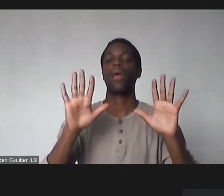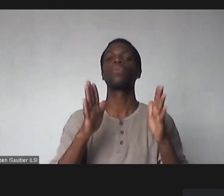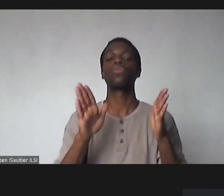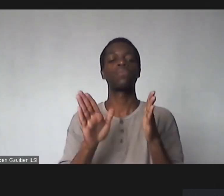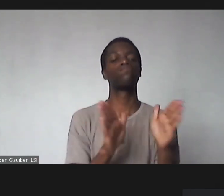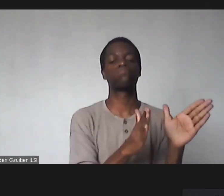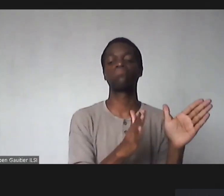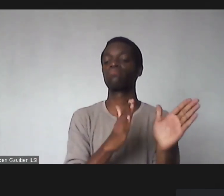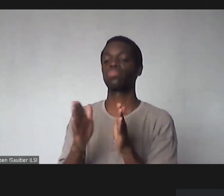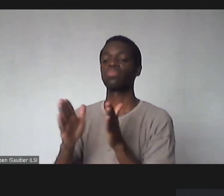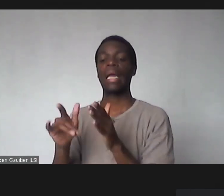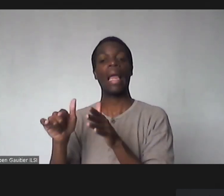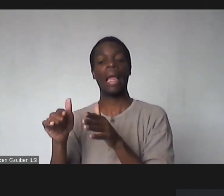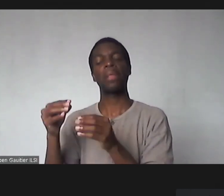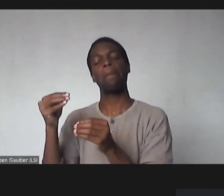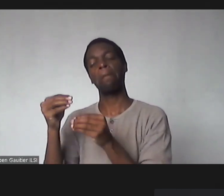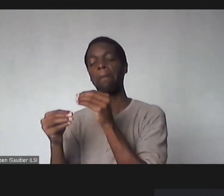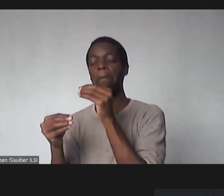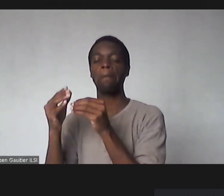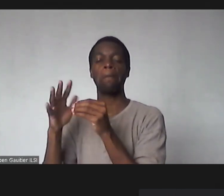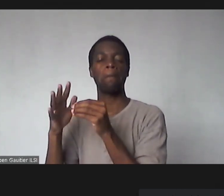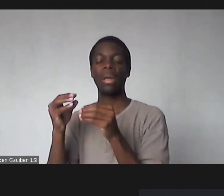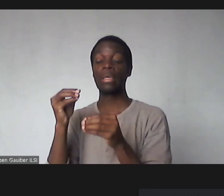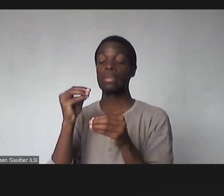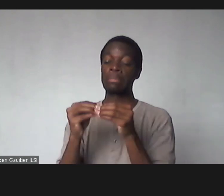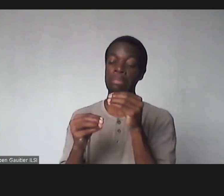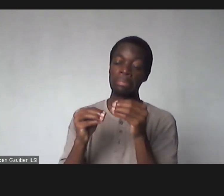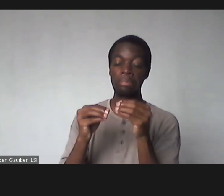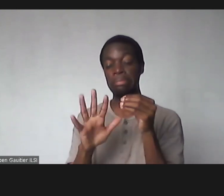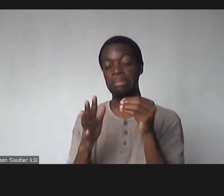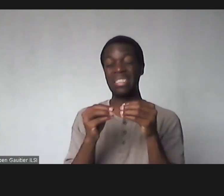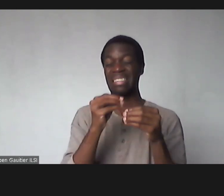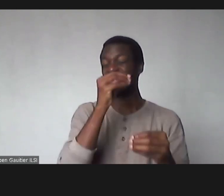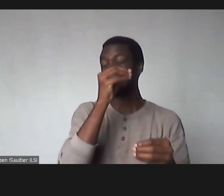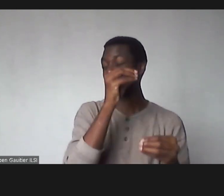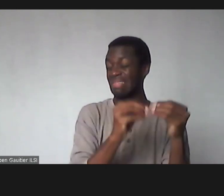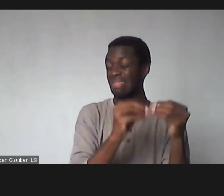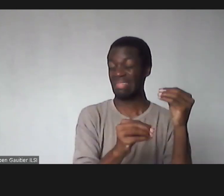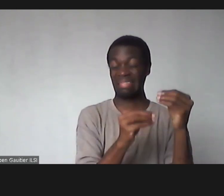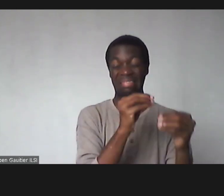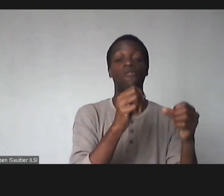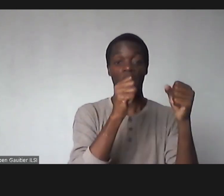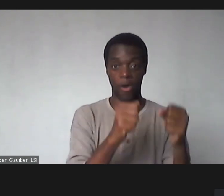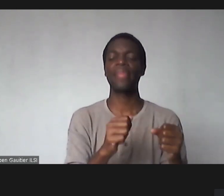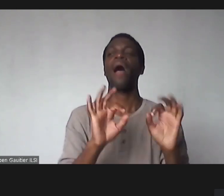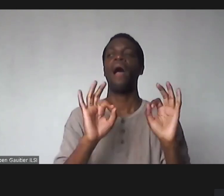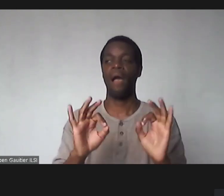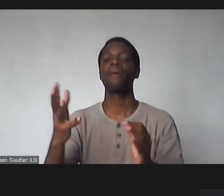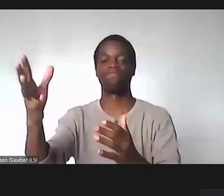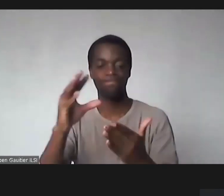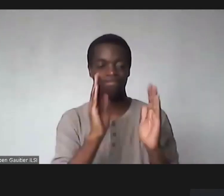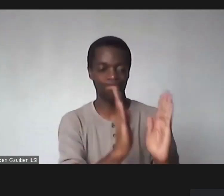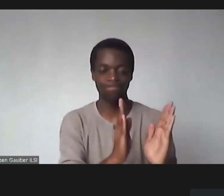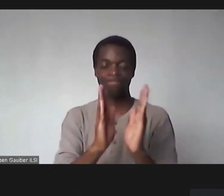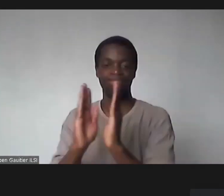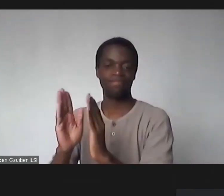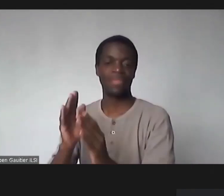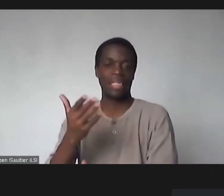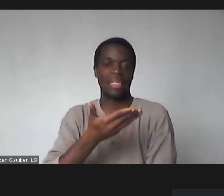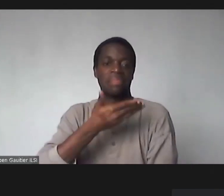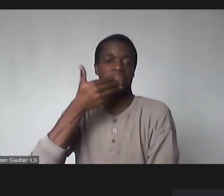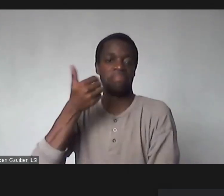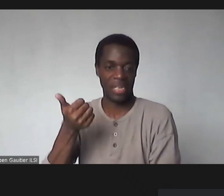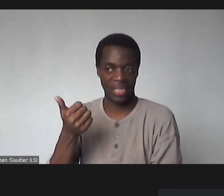Esa pregunta debe ser leída a cada residente del lugar. Esto es algo que